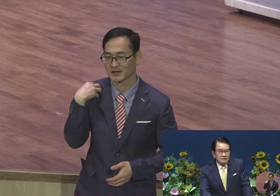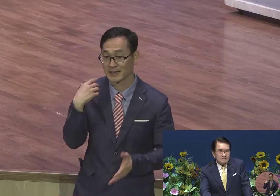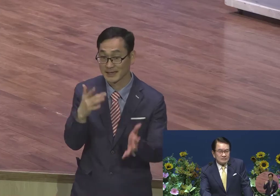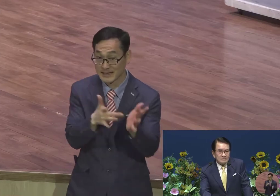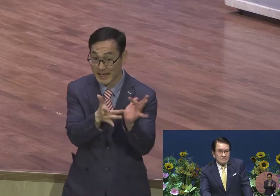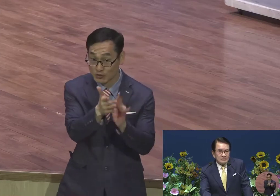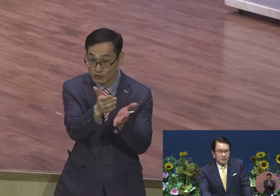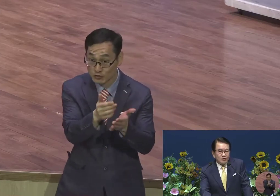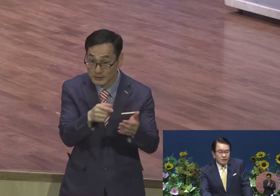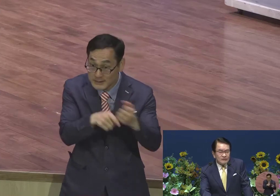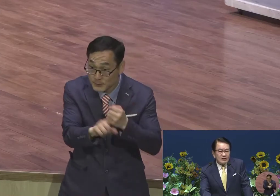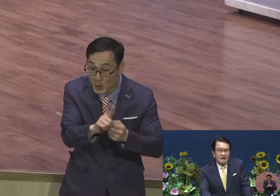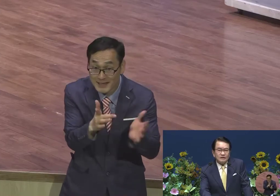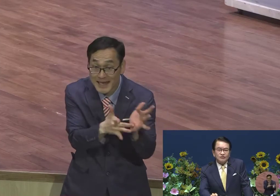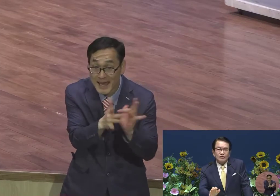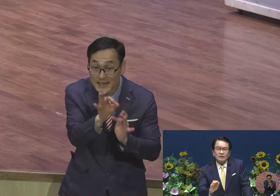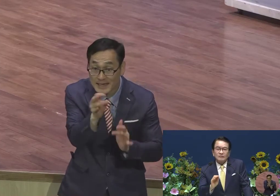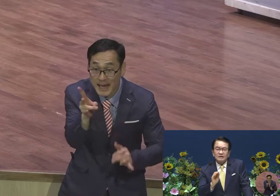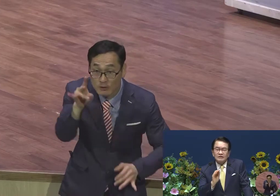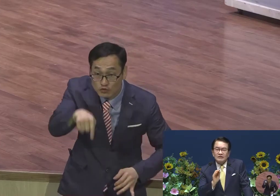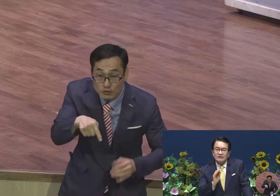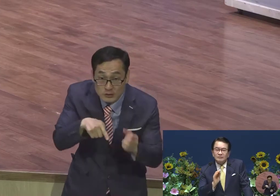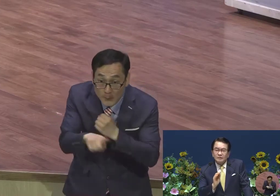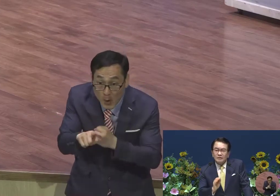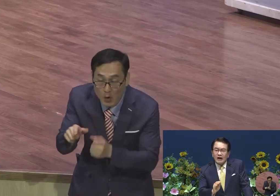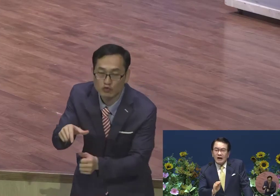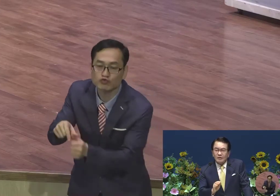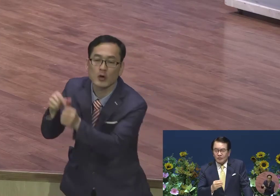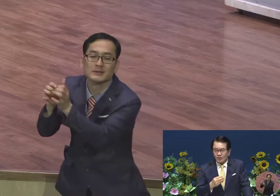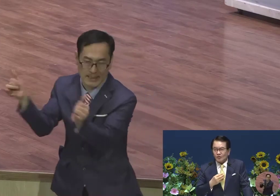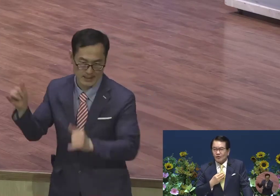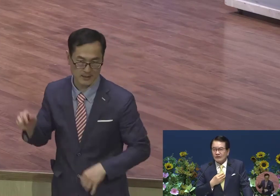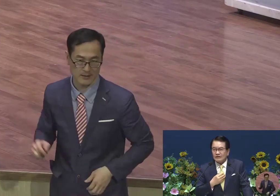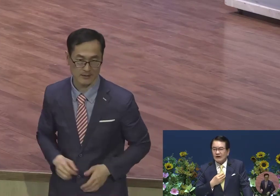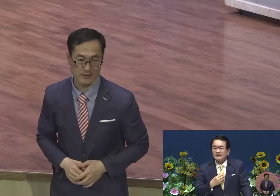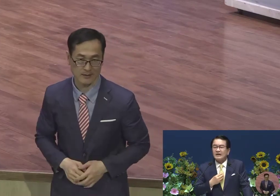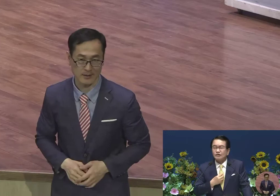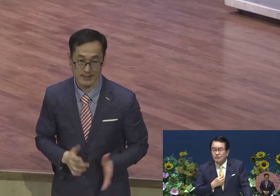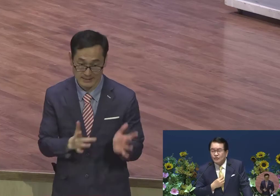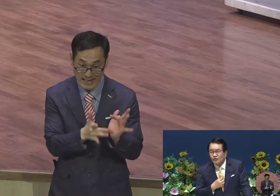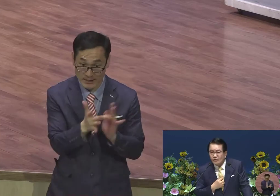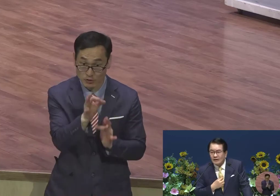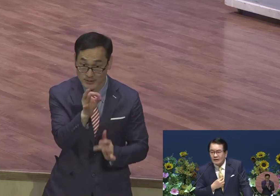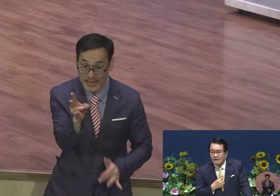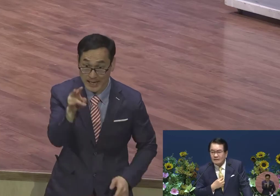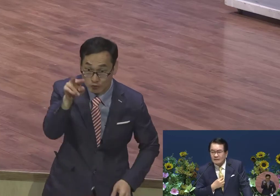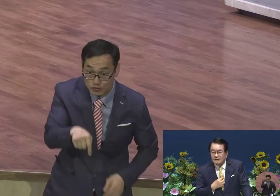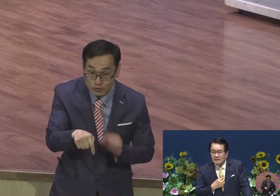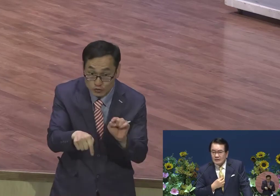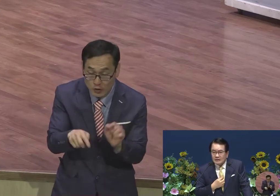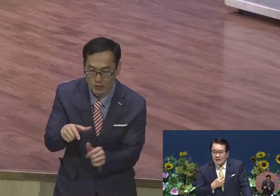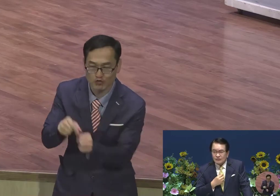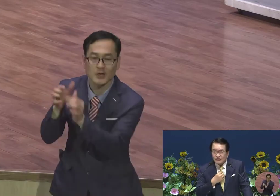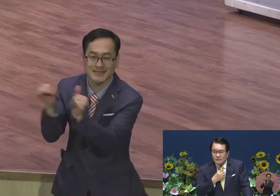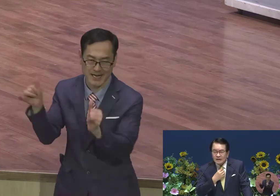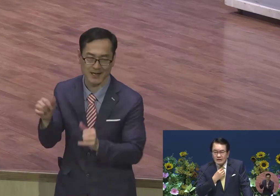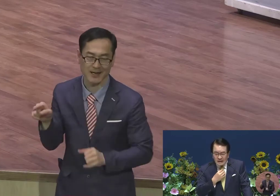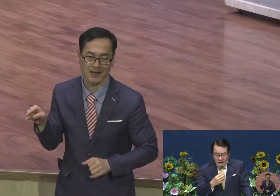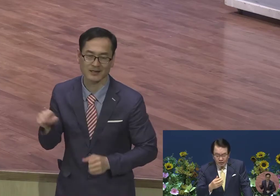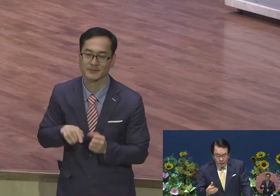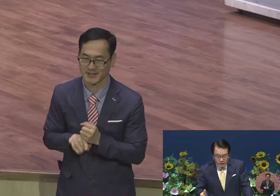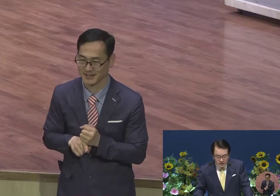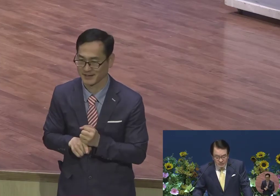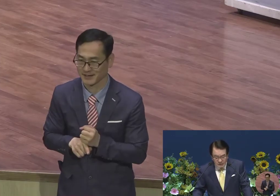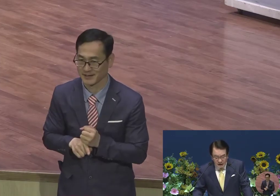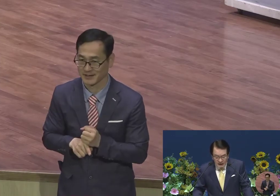뜻이 구원자 예수 이름이 뜻이 뭡니까 구원자 그래서 예수 믿음은 구원받아요 예수님이